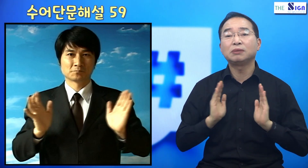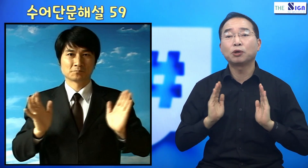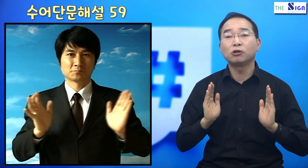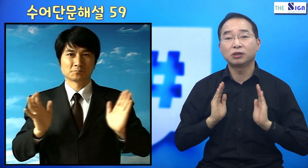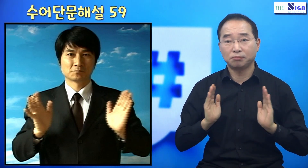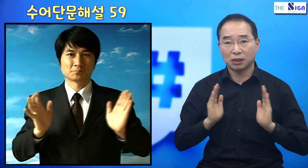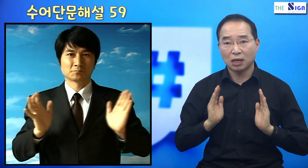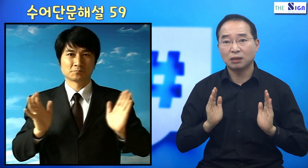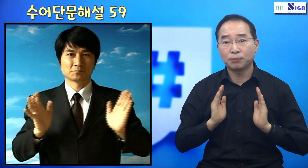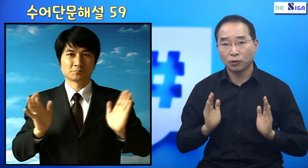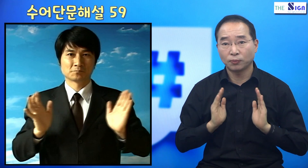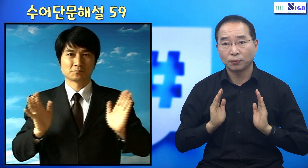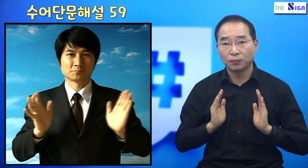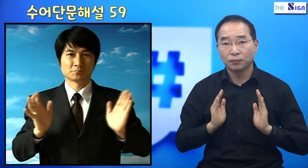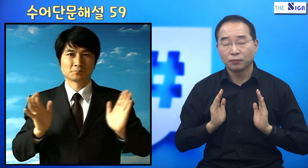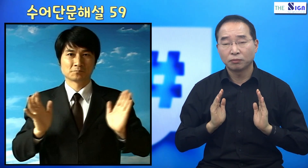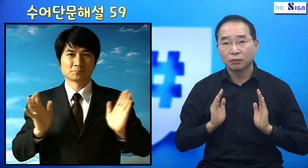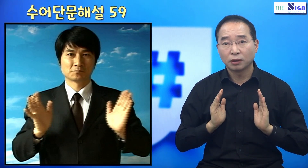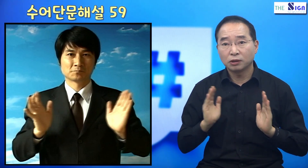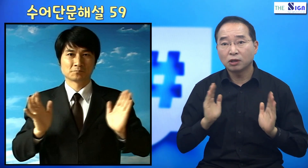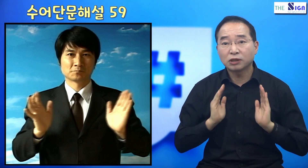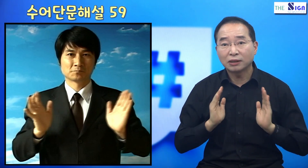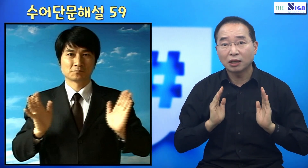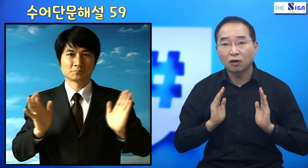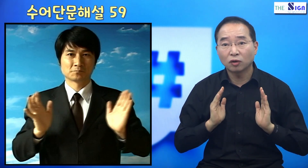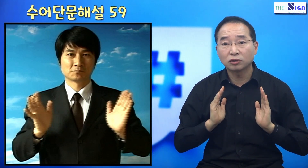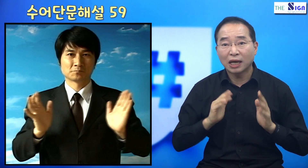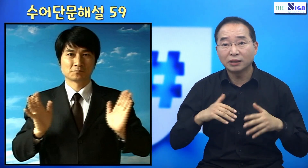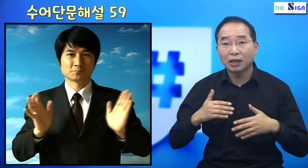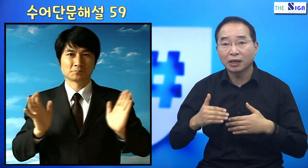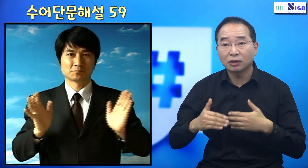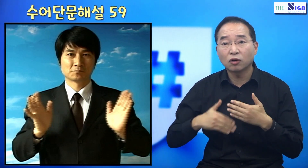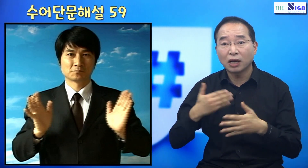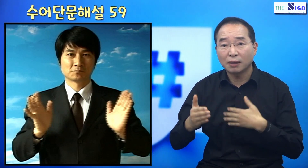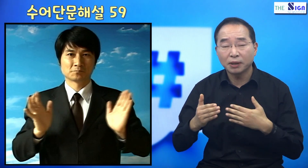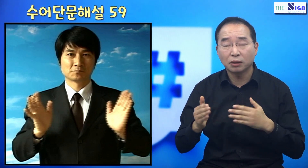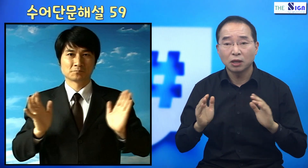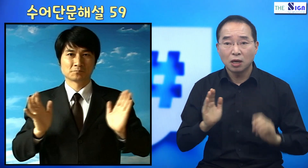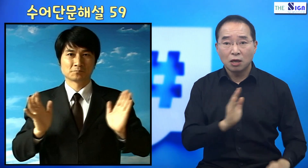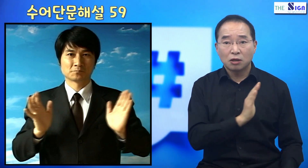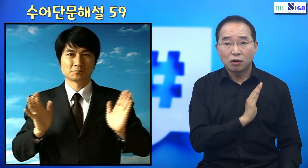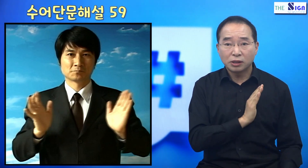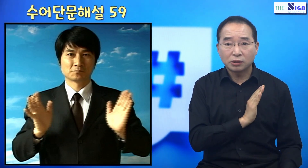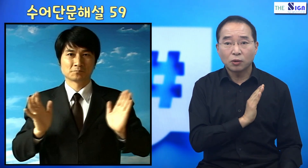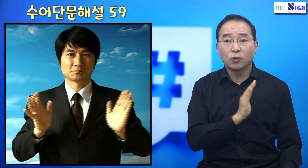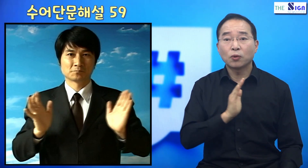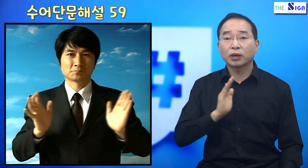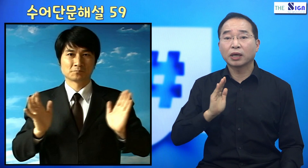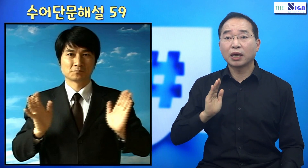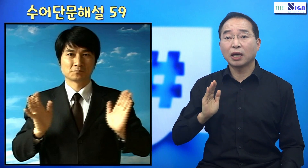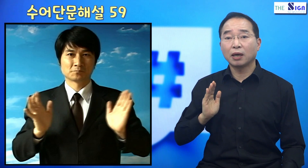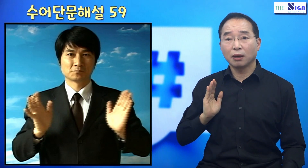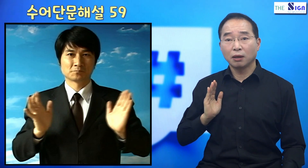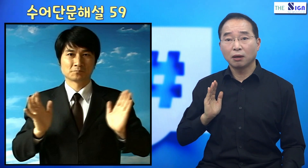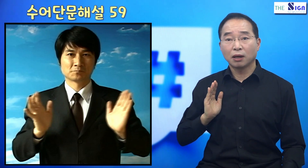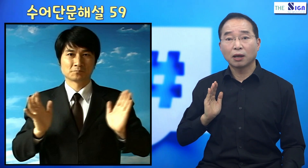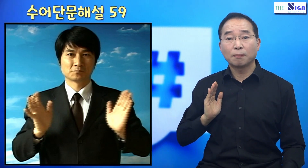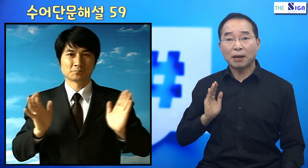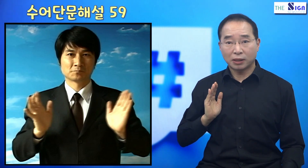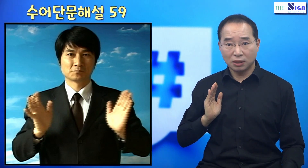할 때 이 표현을 씁니다. 이 표현. 그 여기서 한 단계 더 나가면 여기서